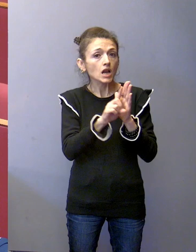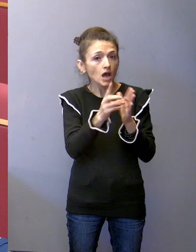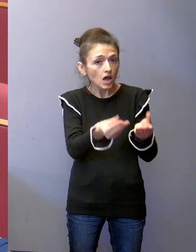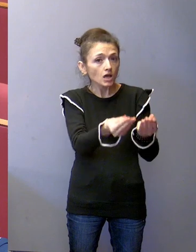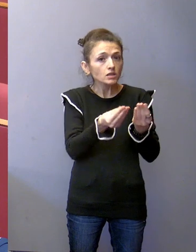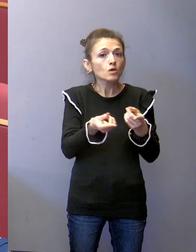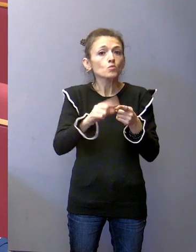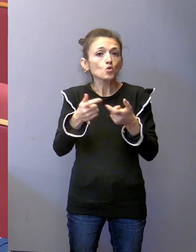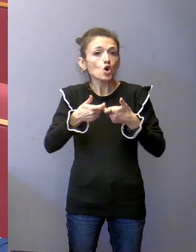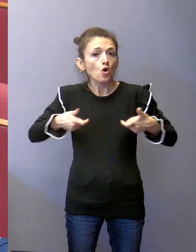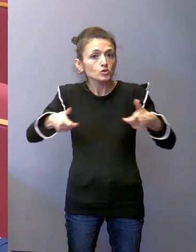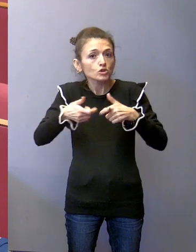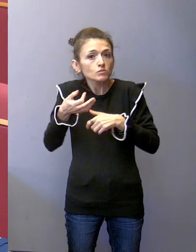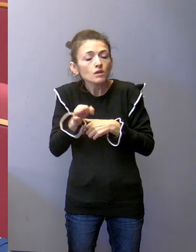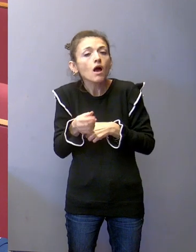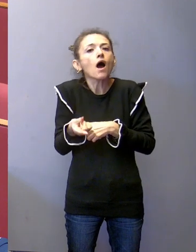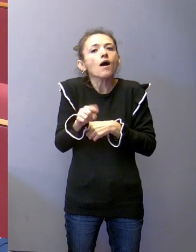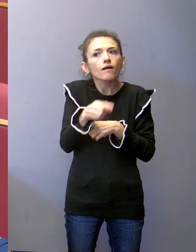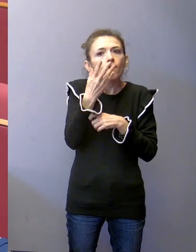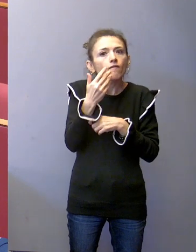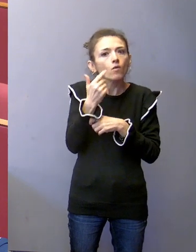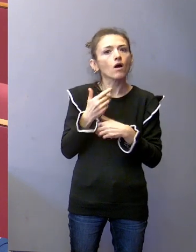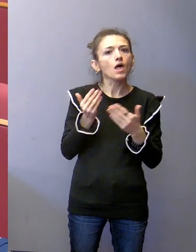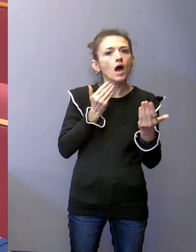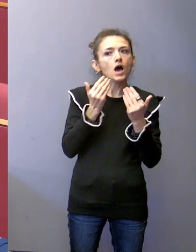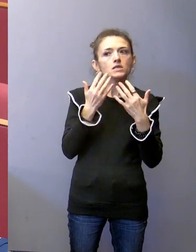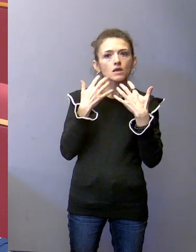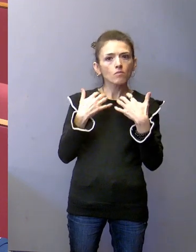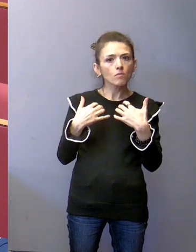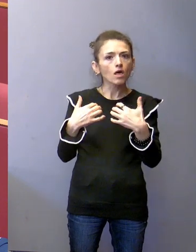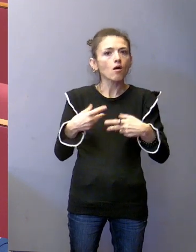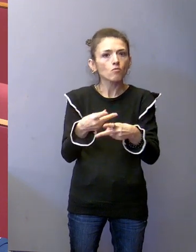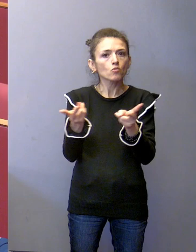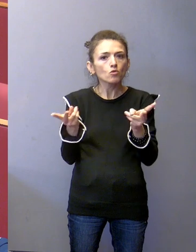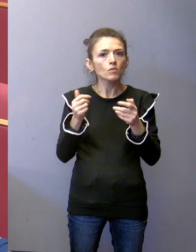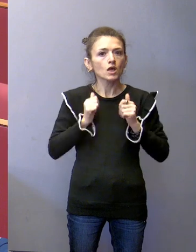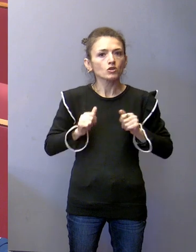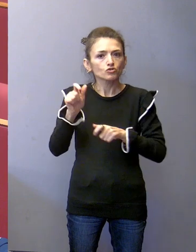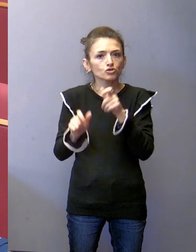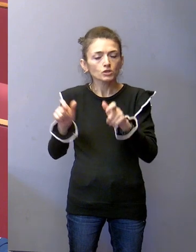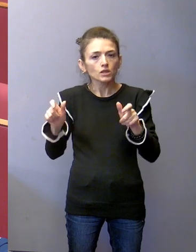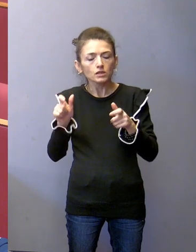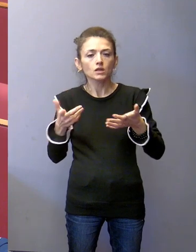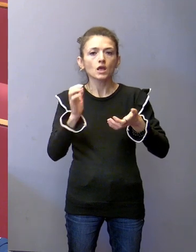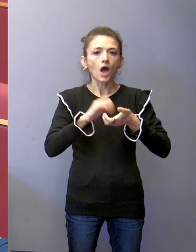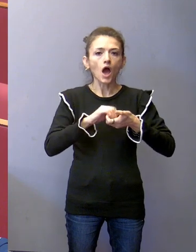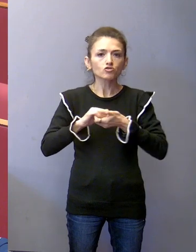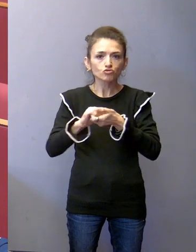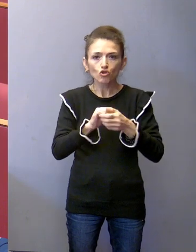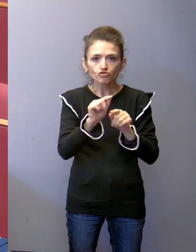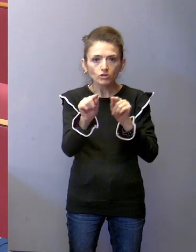venga indetta un'assemblea con i cittadini con le associazioni con tutti i gruppi